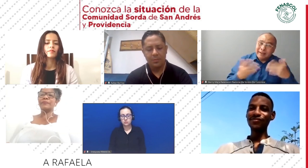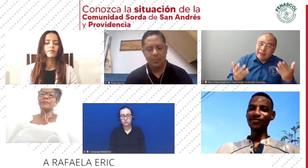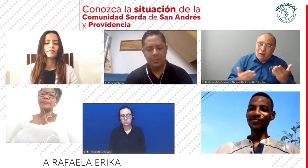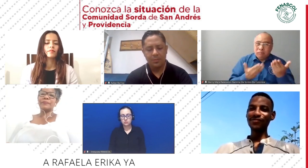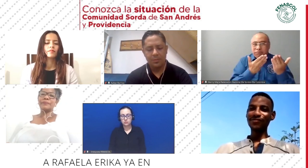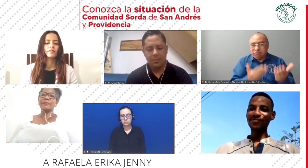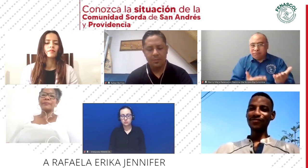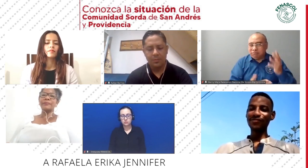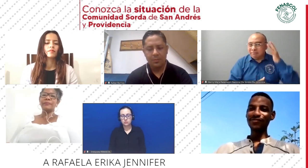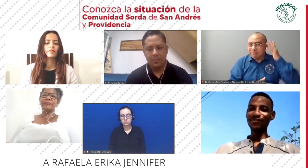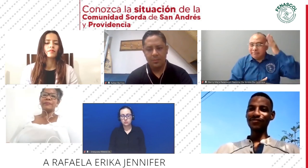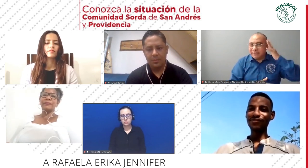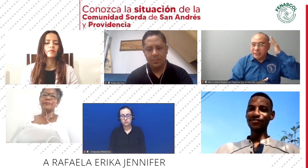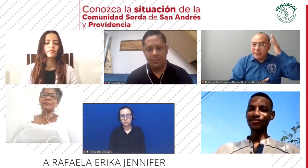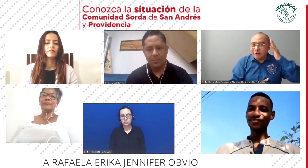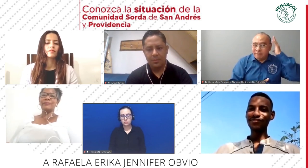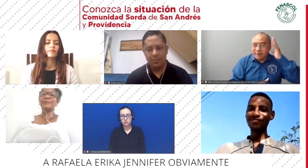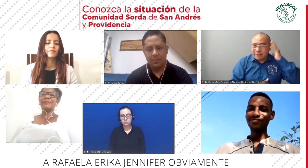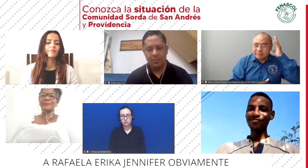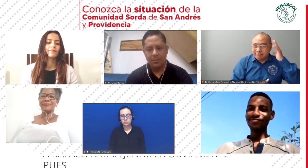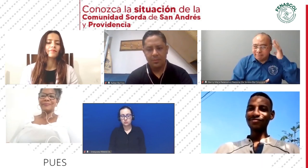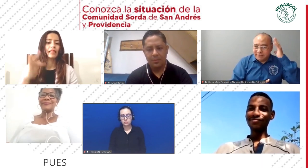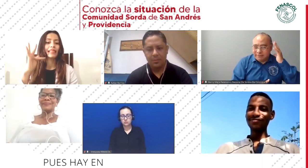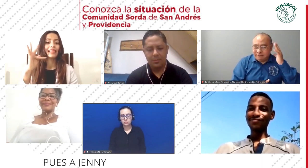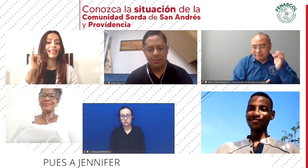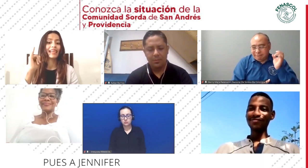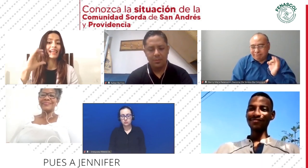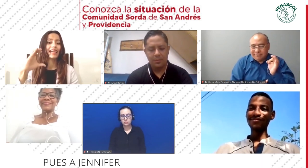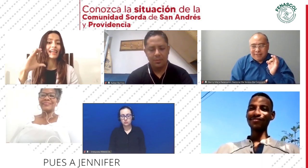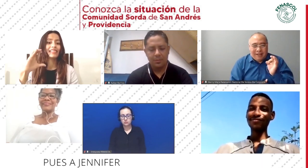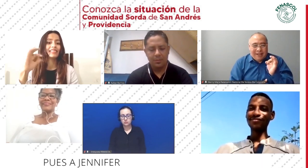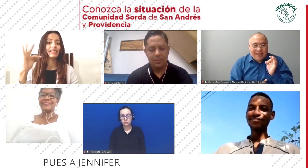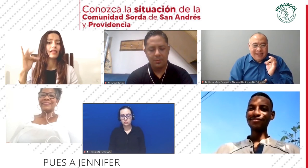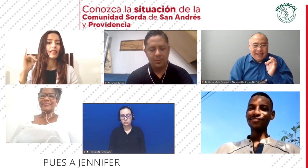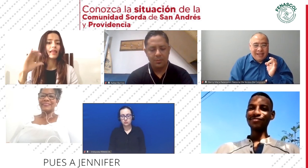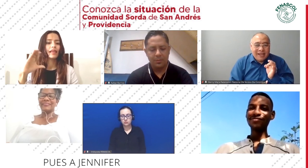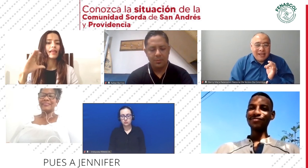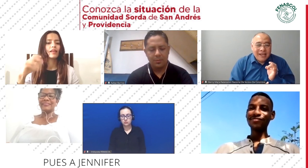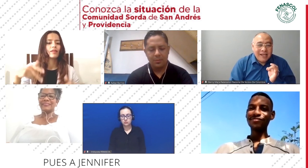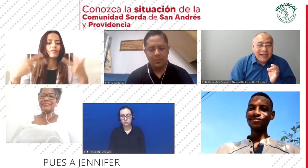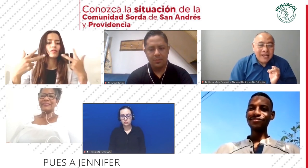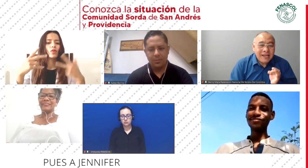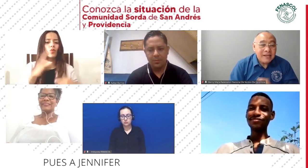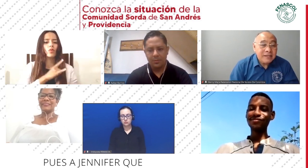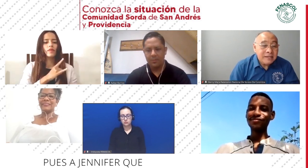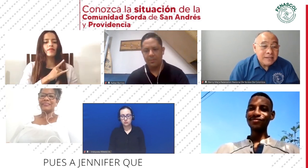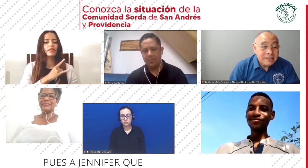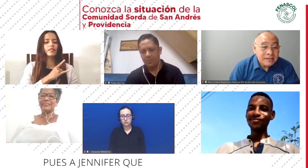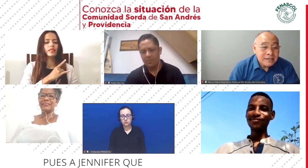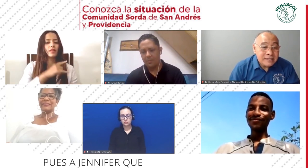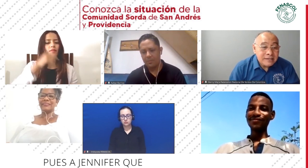eric a jennifer obviamente pues a jennifer qué